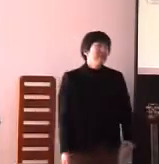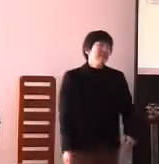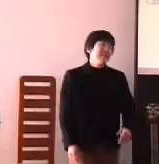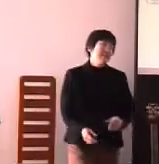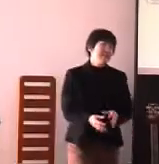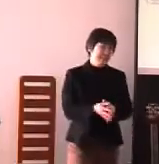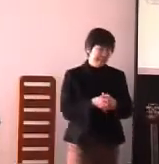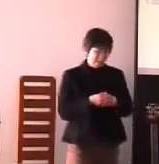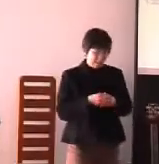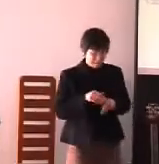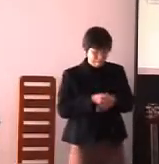うん実は